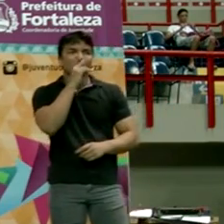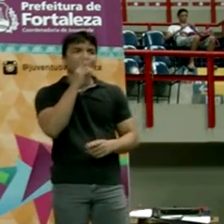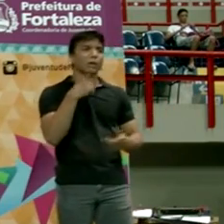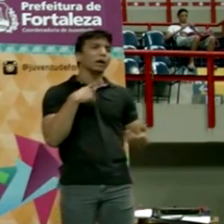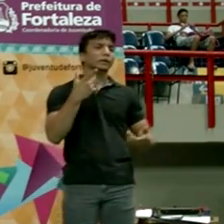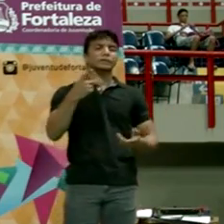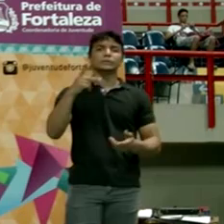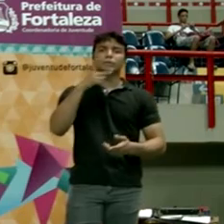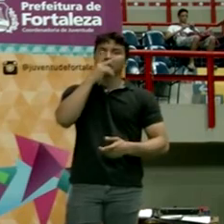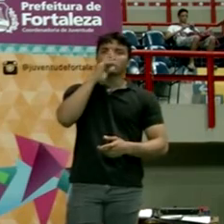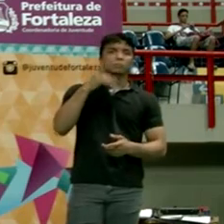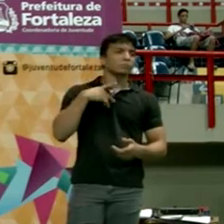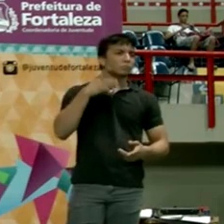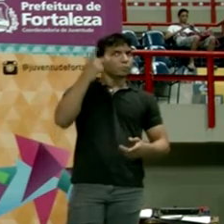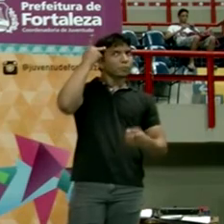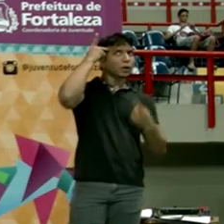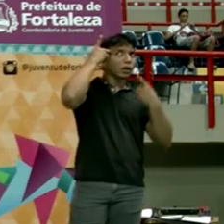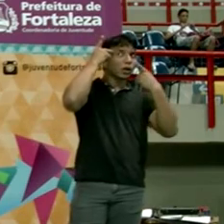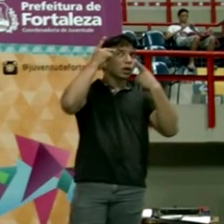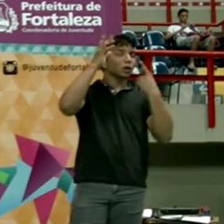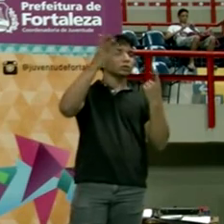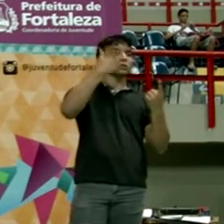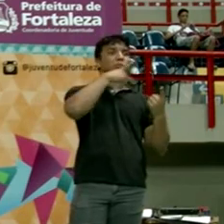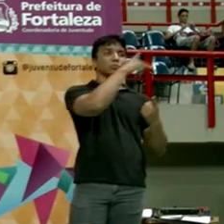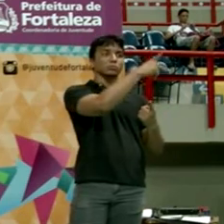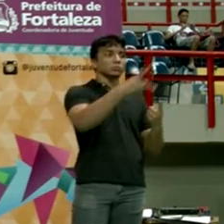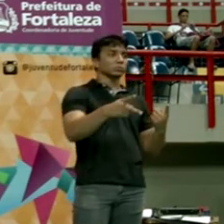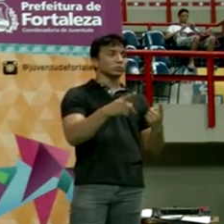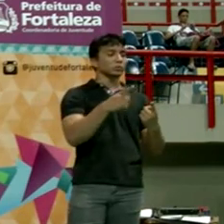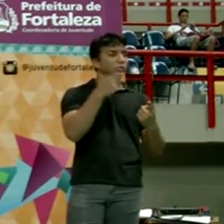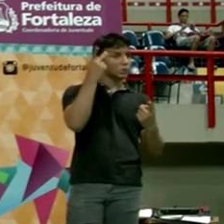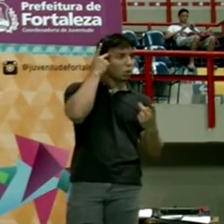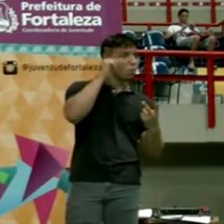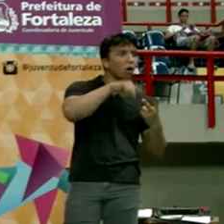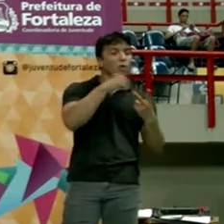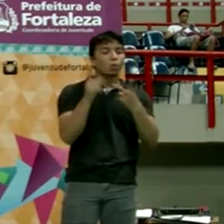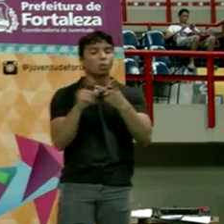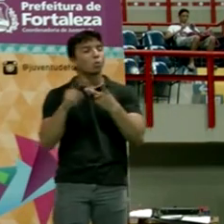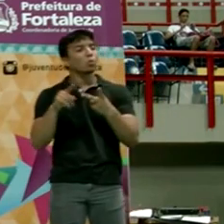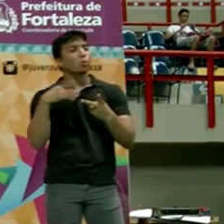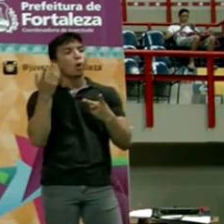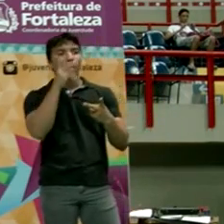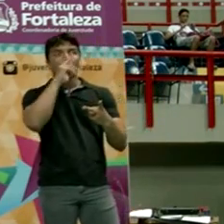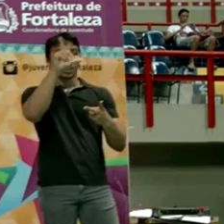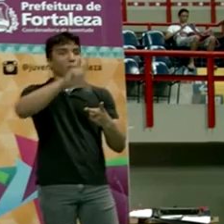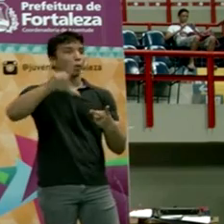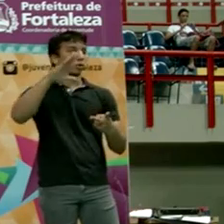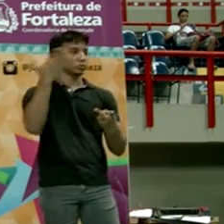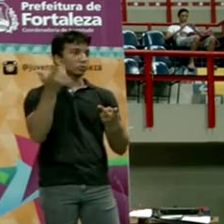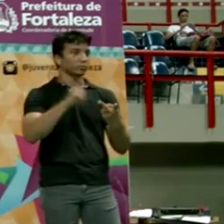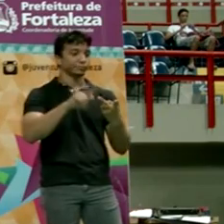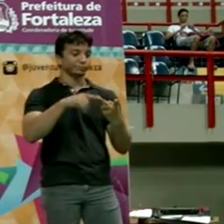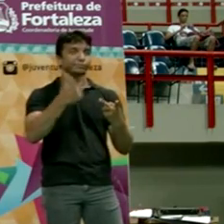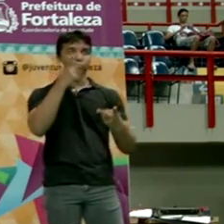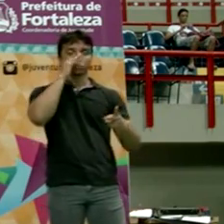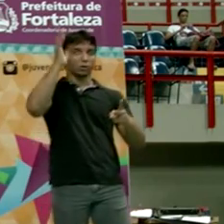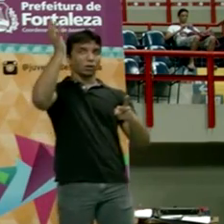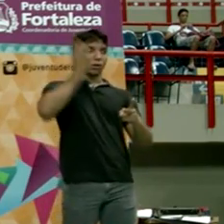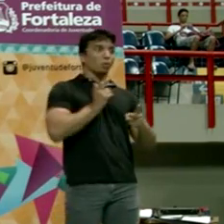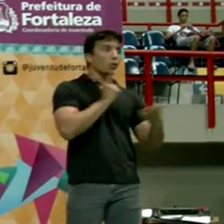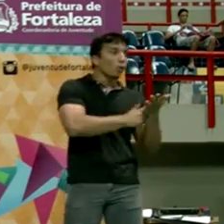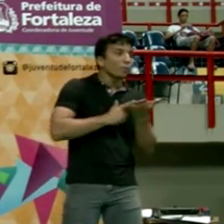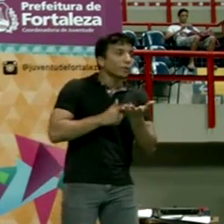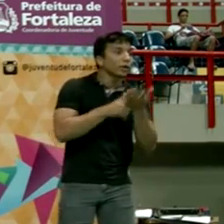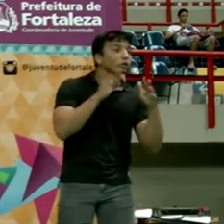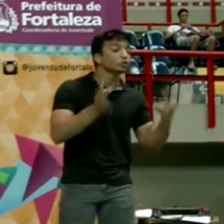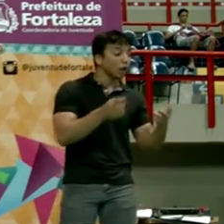presidente da República era de São Paulo, o próximo, pela lógica política da época, da oligarquia,